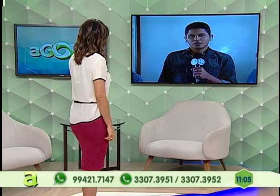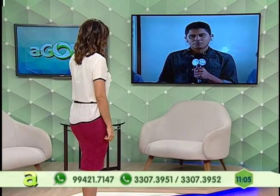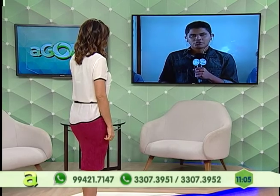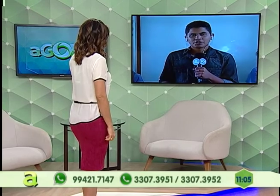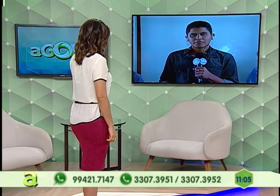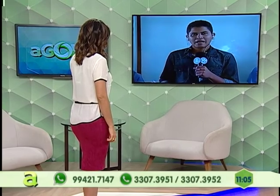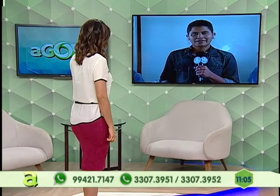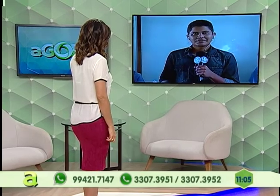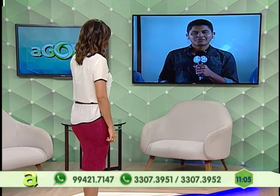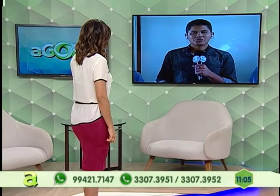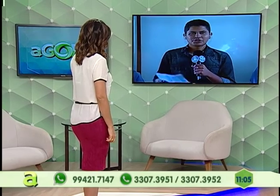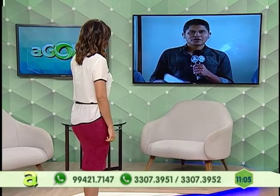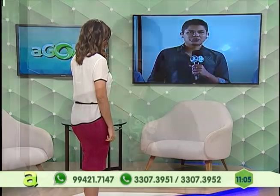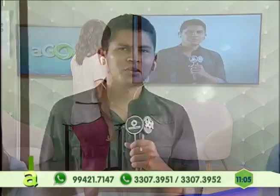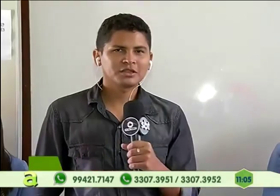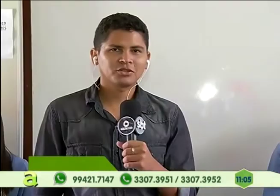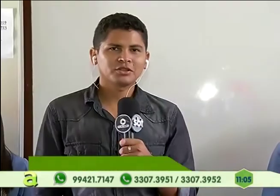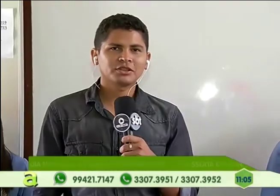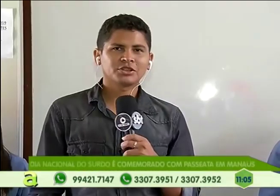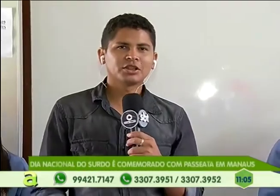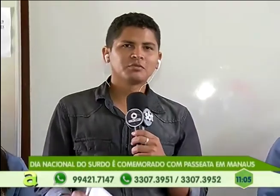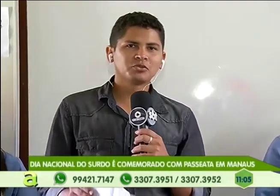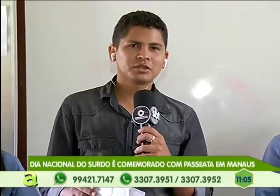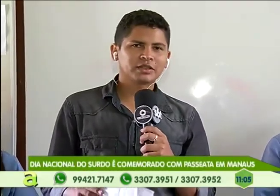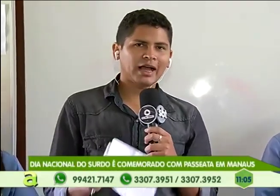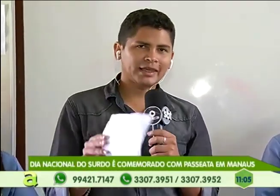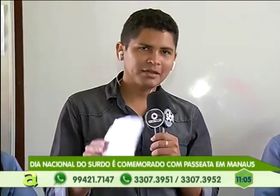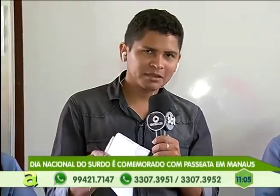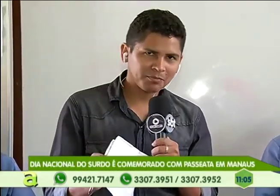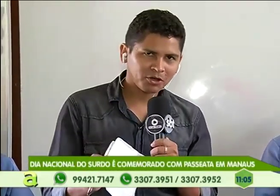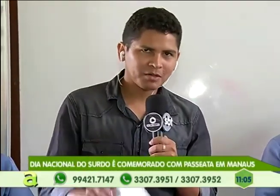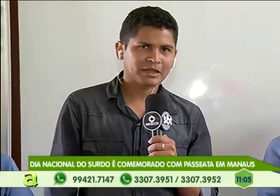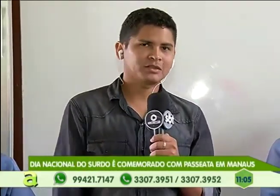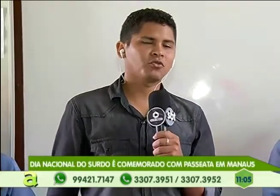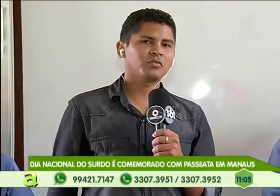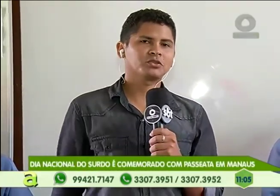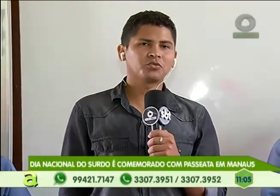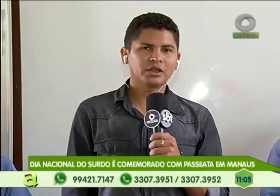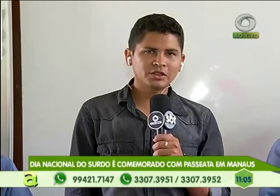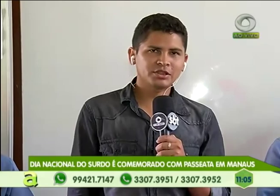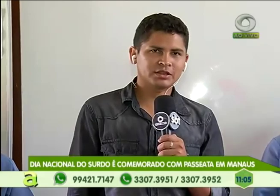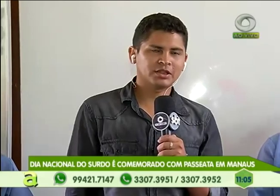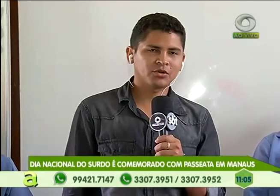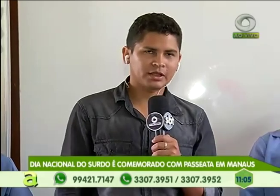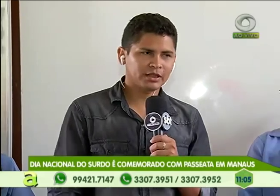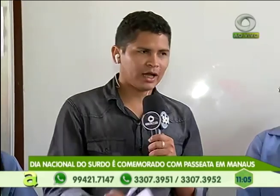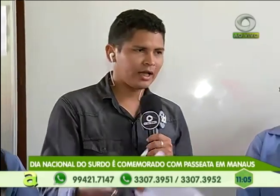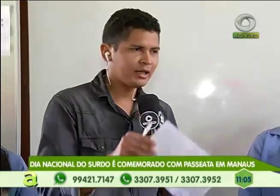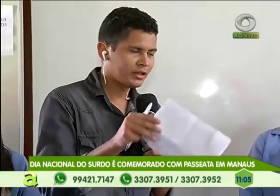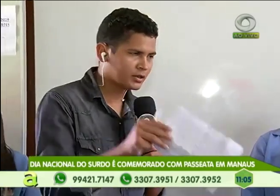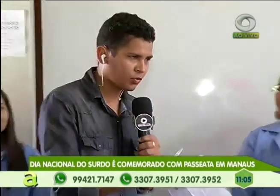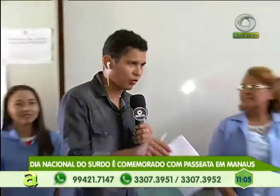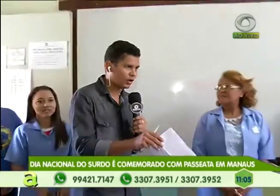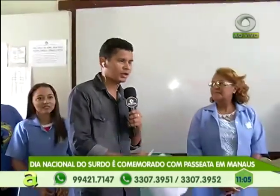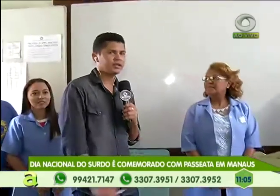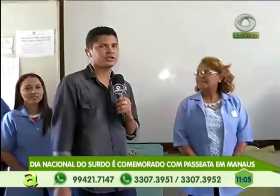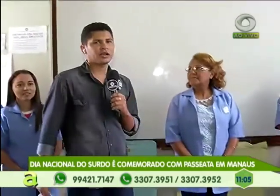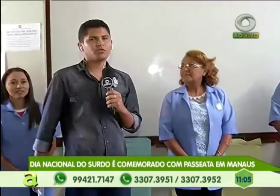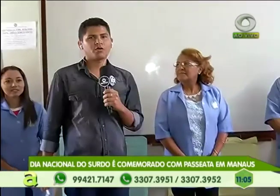Bom dia, Márcia. Bom dia a todos. Olha só, nós estamos aqui, mas a programação começou desde cedo aqui na Escola Estadual